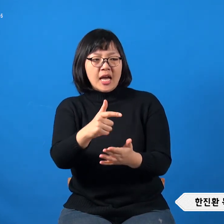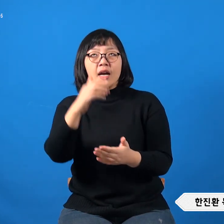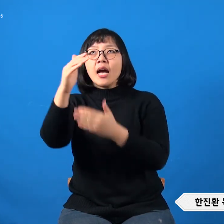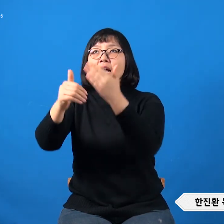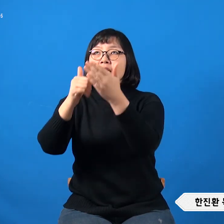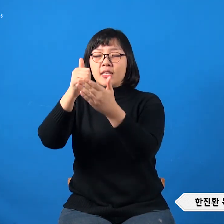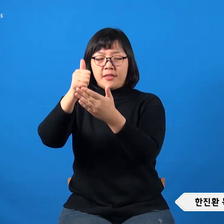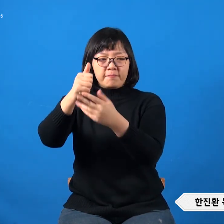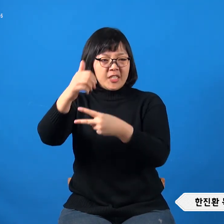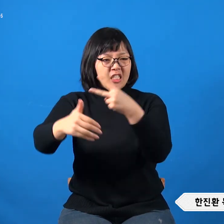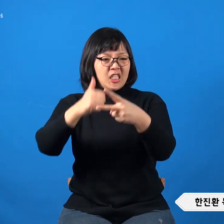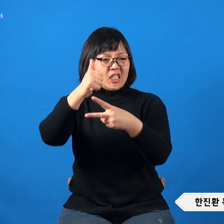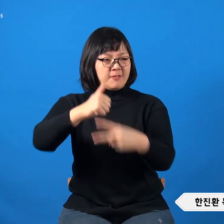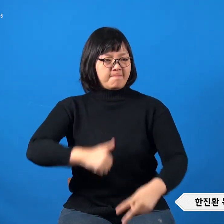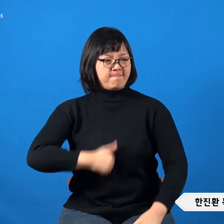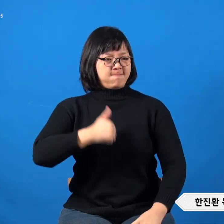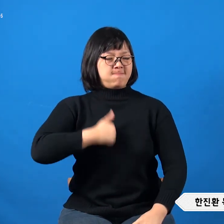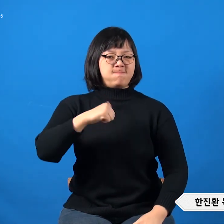한 것입니다.